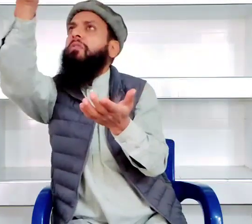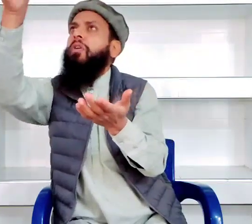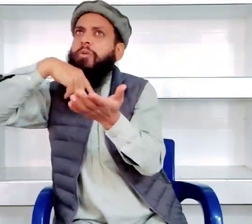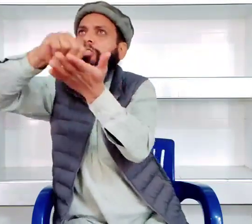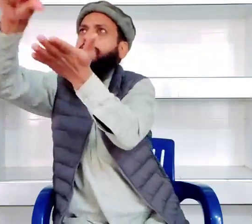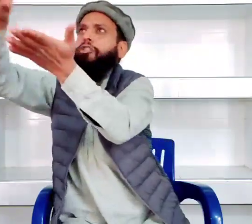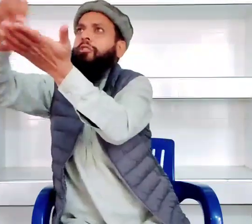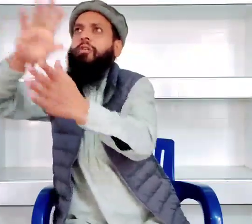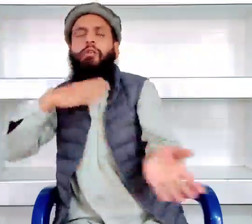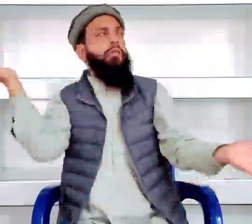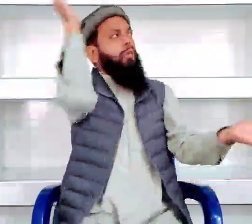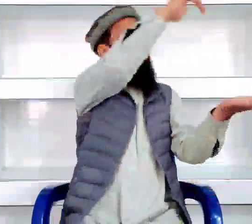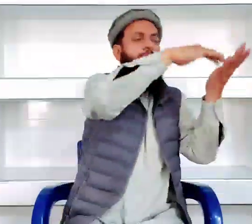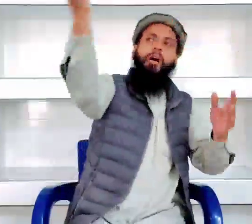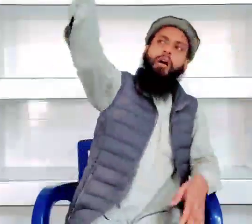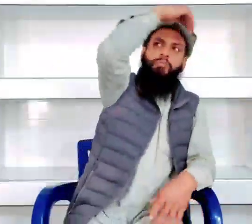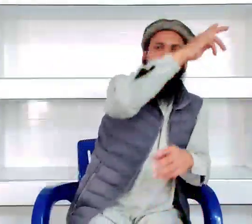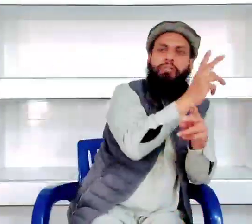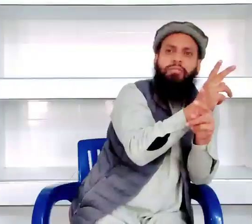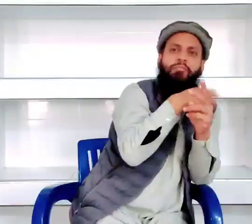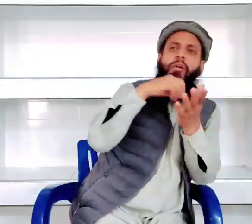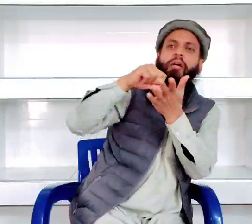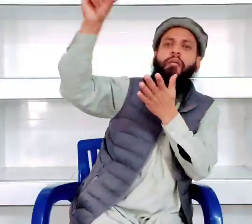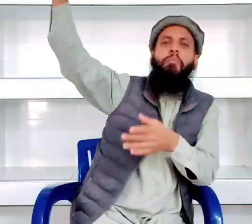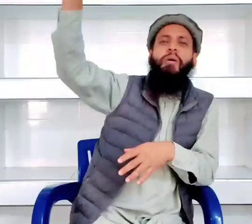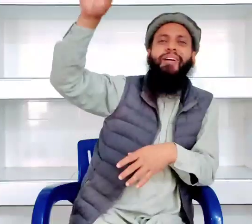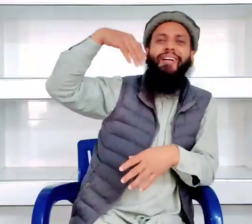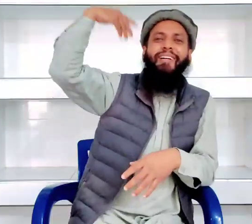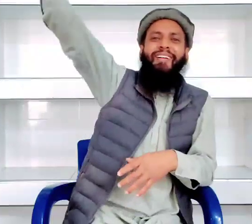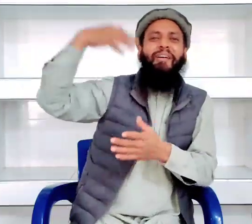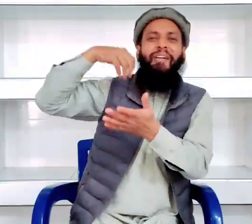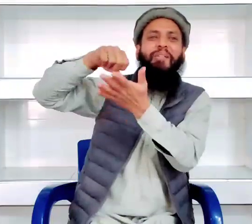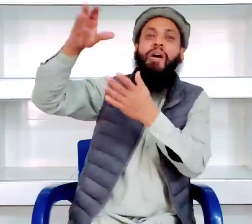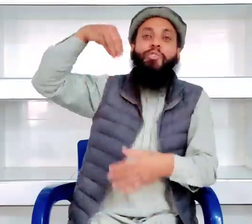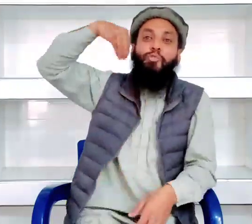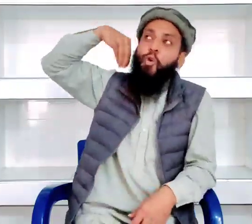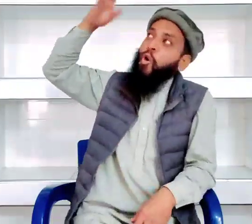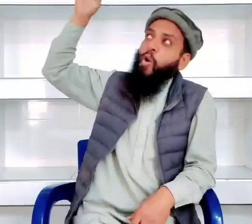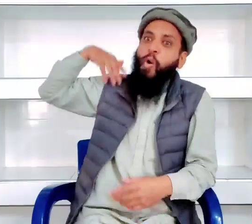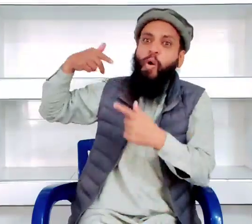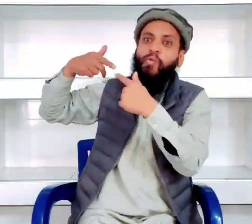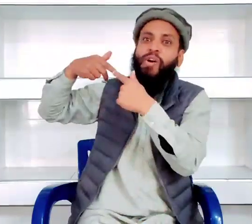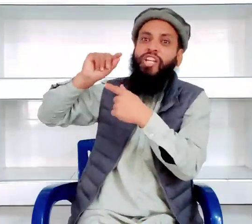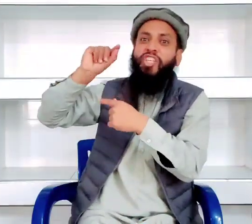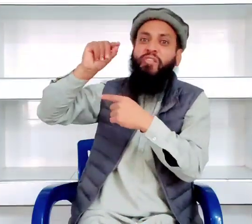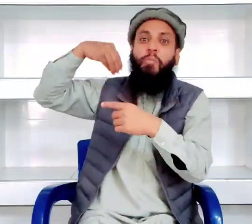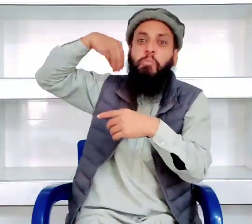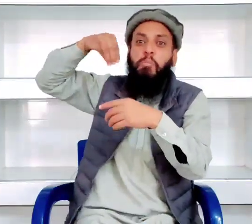ਜਿਹੜੇ ਬੰਦੇ ਸ਼ਹਿਰੀ ਹੁੰਦੇ ਨੇ ਮੰਡੀ ਵਾਲੇ ਬੰਦੇ ਹੁੰਦੇ ਨੇ ਉਹ ਸਮਝਦੇ ਨੇ ਕਿ ਉਹ ਬਹਾਦਰਪੁਰ ਤੋਂ ਕੰਮ ਛੁੱਟਣਾ ਯਾਨੀ ਕਾਫਲਾ ਟੁਰਿਆ ਉਹ ਜਨਾ